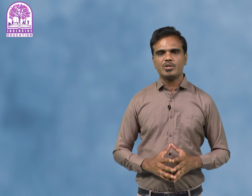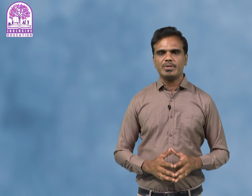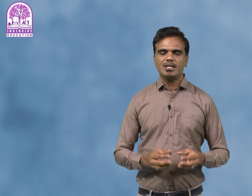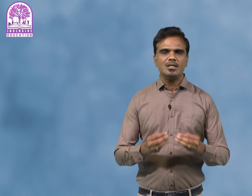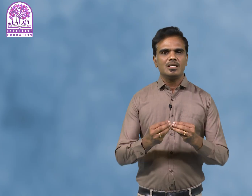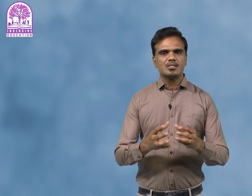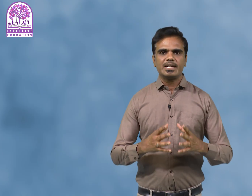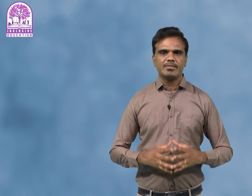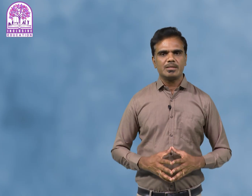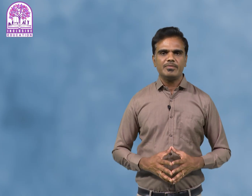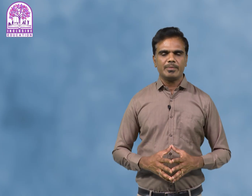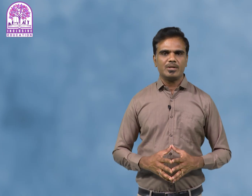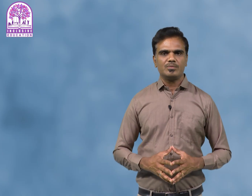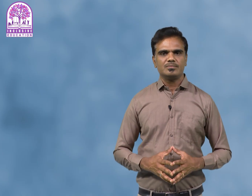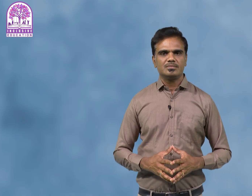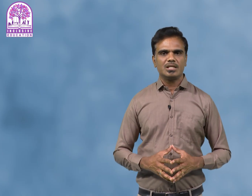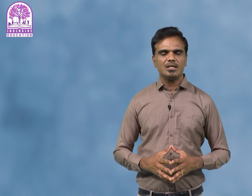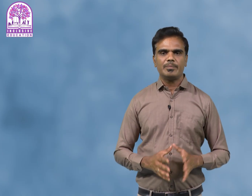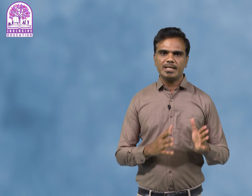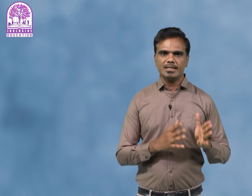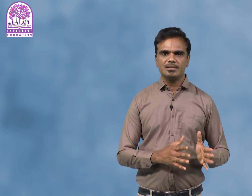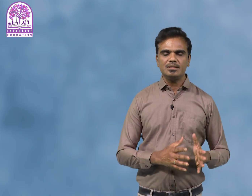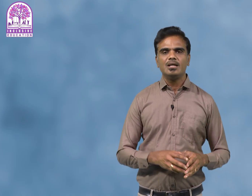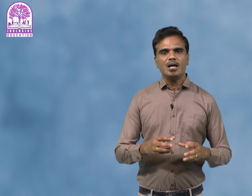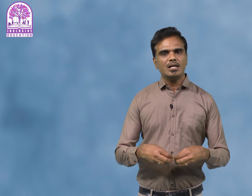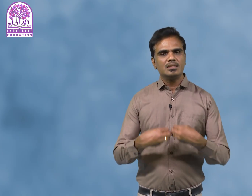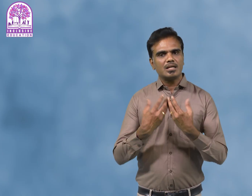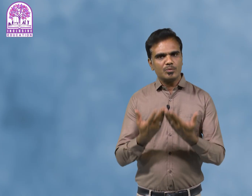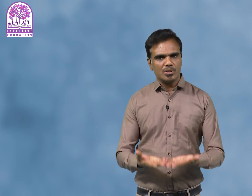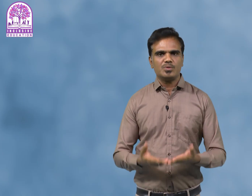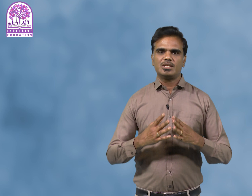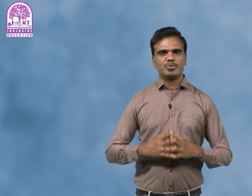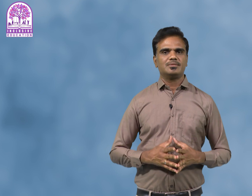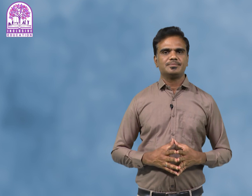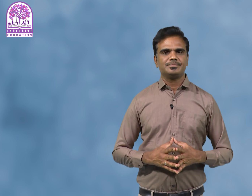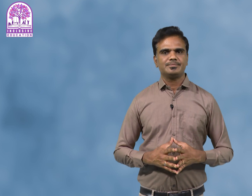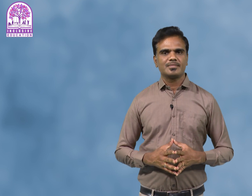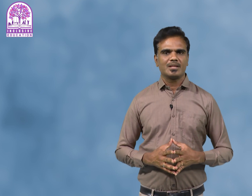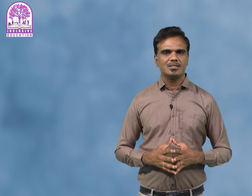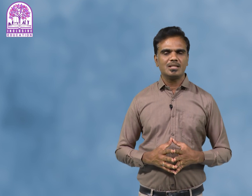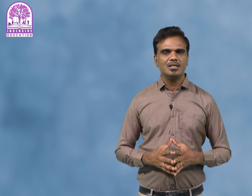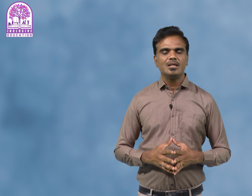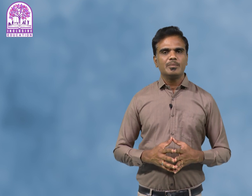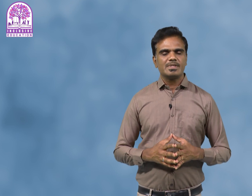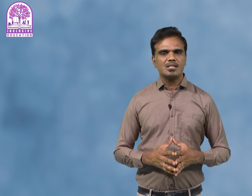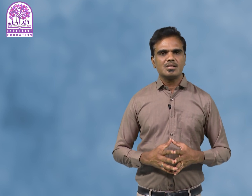அப்படின்னா சைன் லாங்குவேஜ் நம்ம ஃப்ரேம் பண்ணுறோம். சரிங்களா? அப்படி தான் இருக்குது. அதே தான் நானும் உங்களுக்கு சொல்லித்தர போகிறேன். சரிங்களா? இப்போ ஃபஸ்ட்டு என்ன செய்ய போகிறோம்